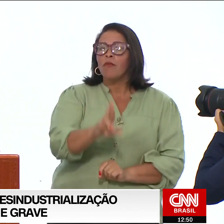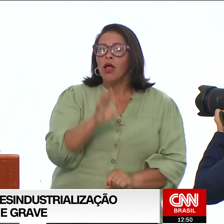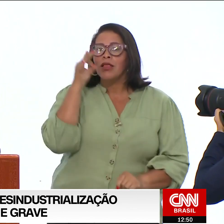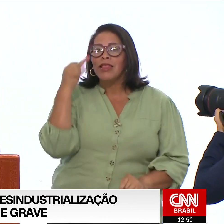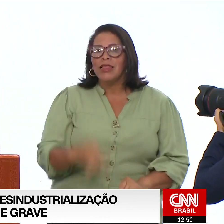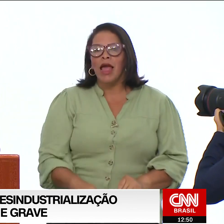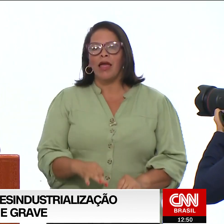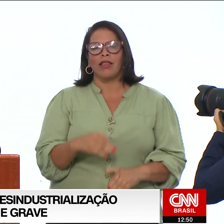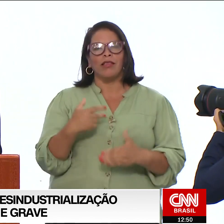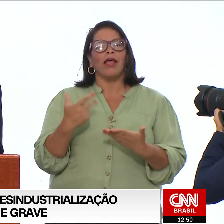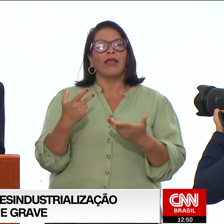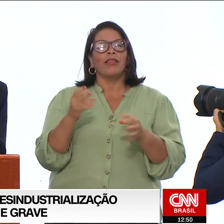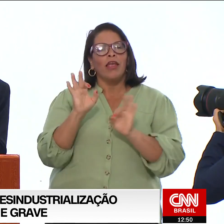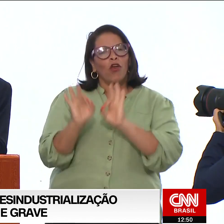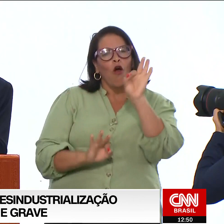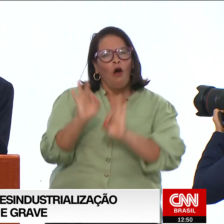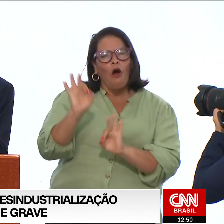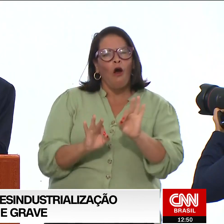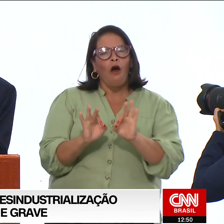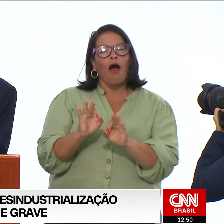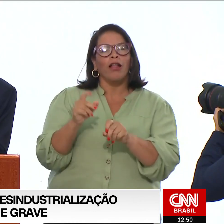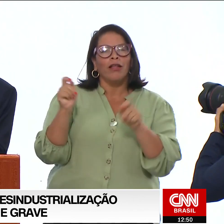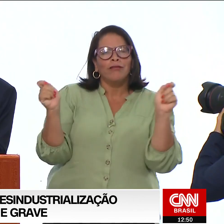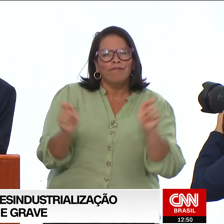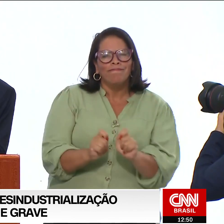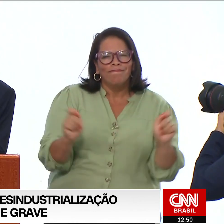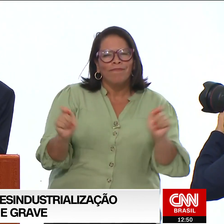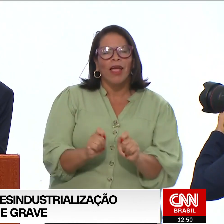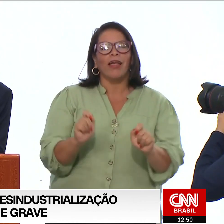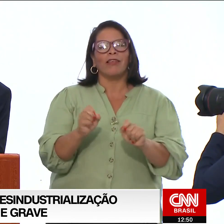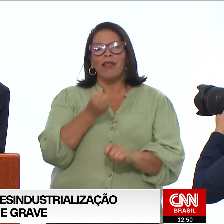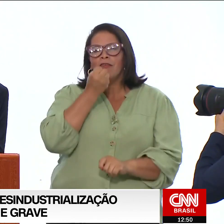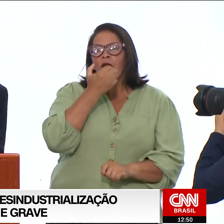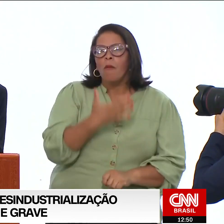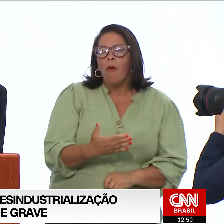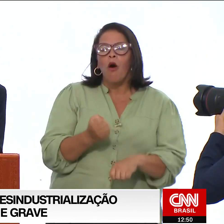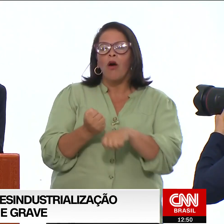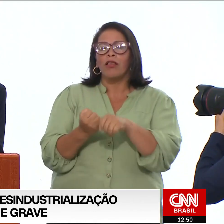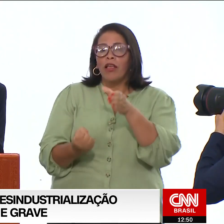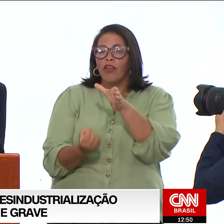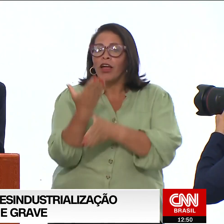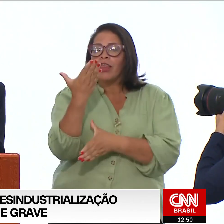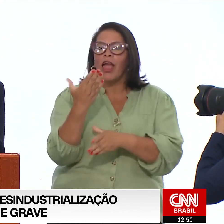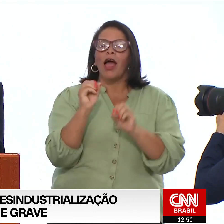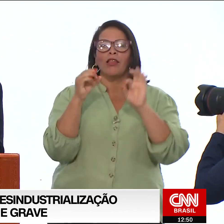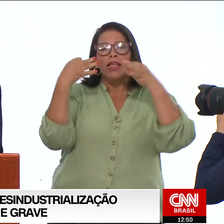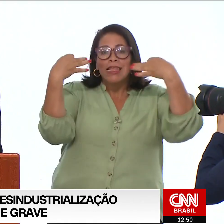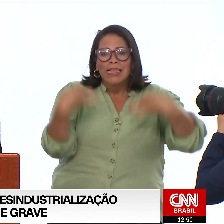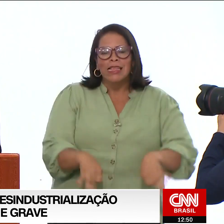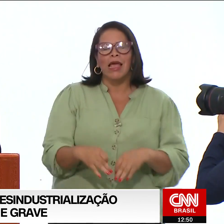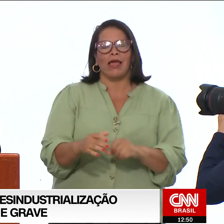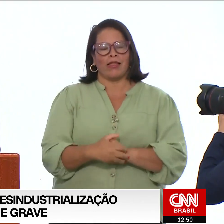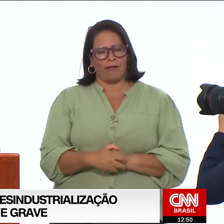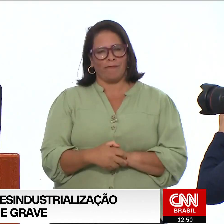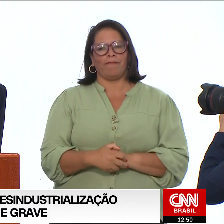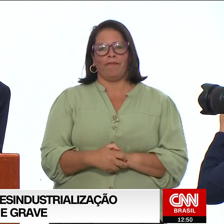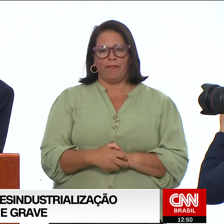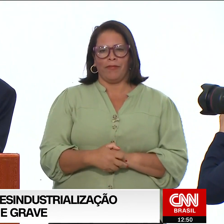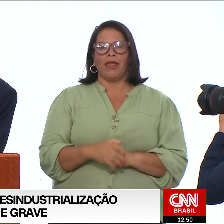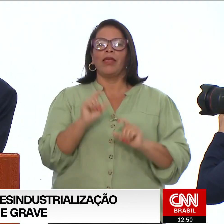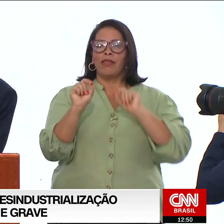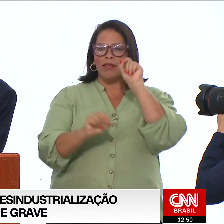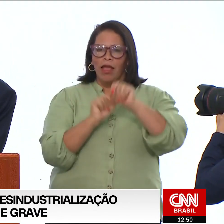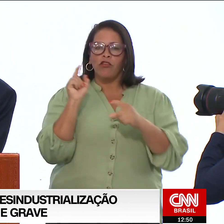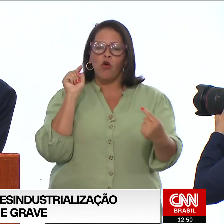seja bem desenhada, bem concebida, que seja implementada corretamente, que